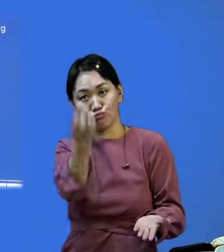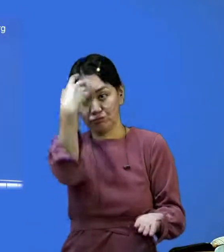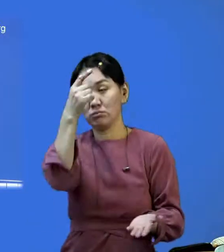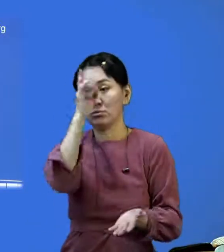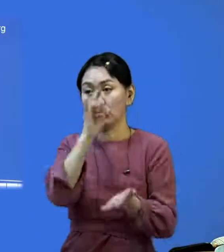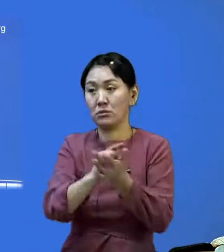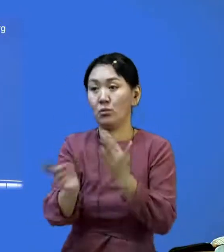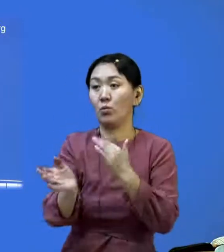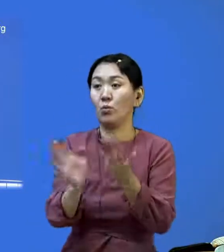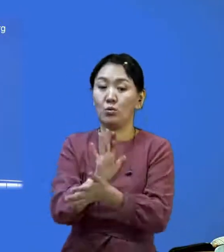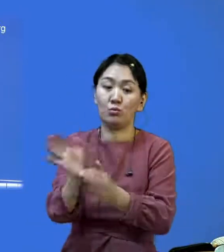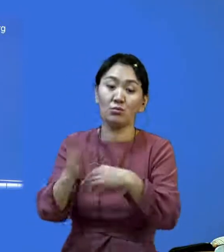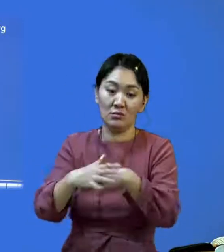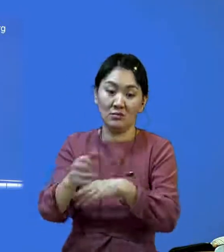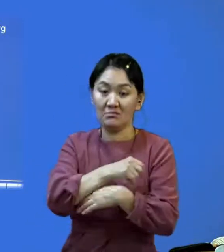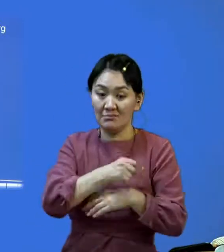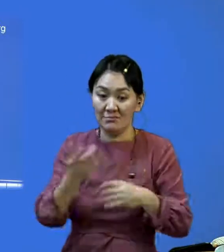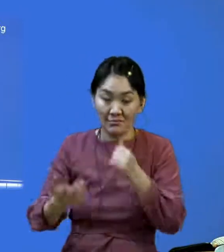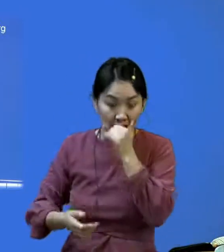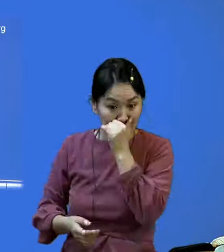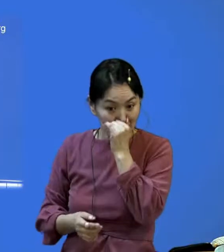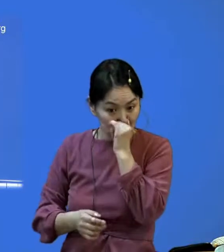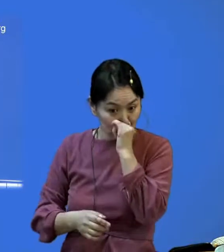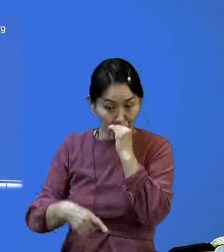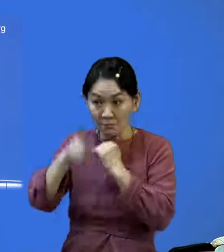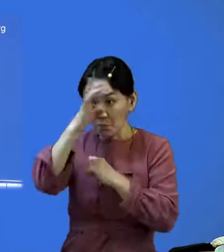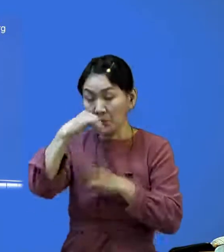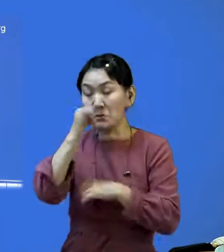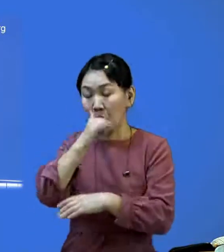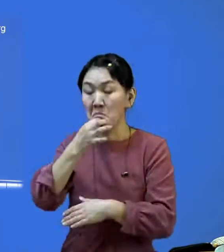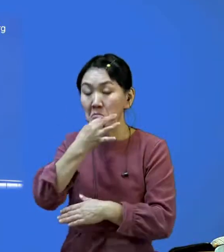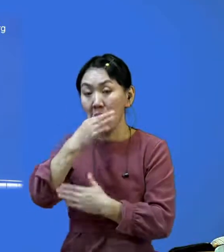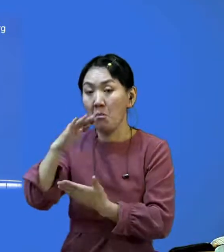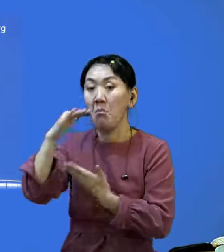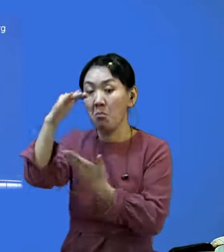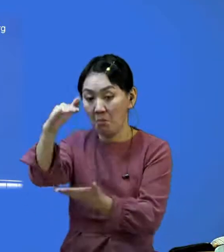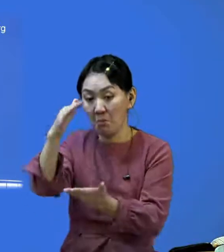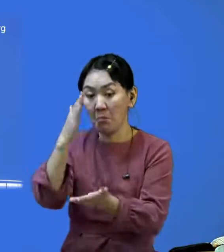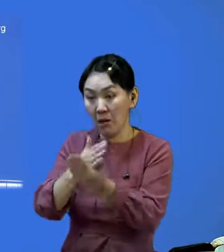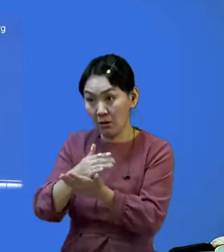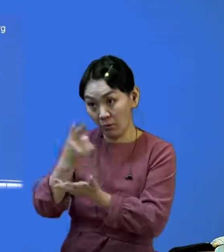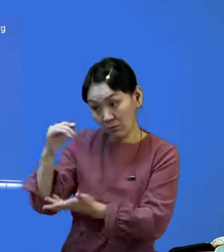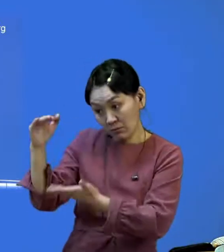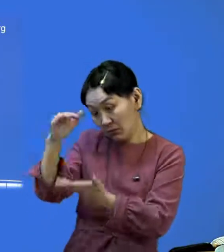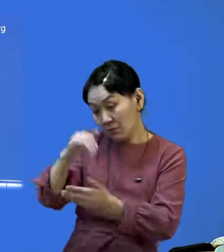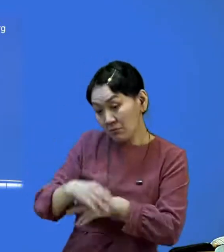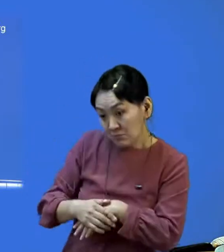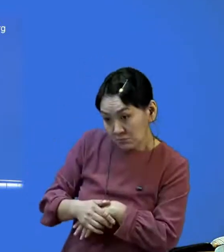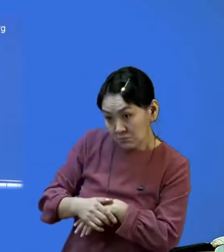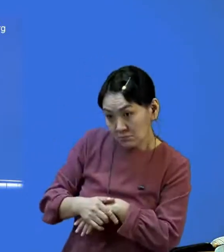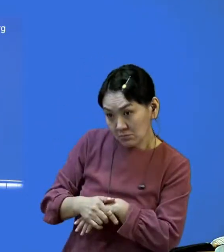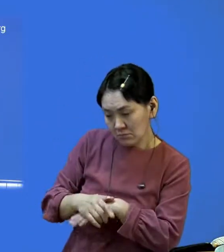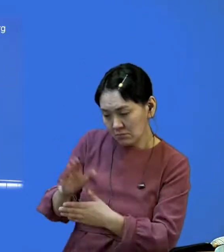за ямар та ч бурхан зарим үед өгөх үе ч байдаг. Яаж хэрэглэх нь вэ гэд